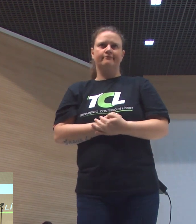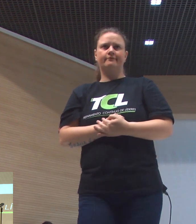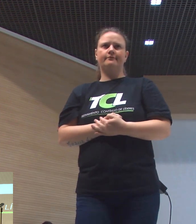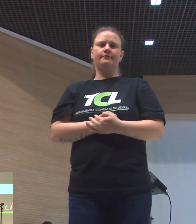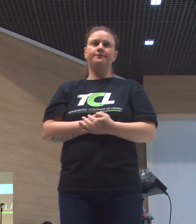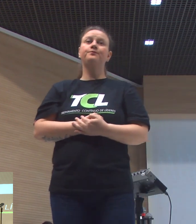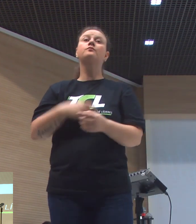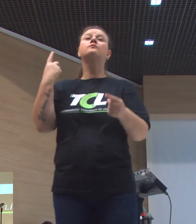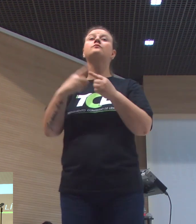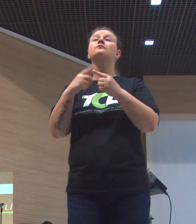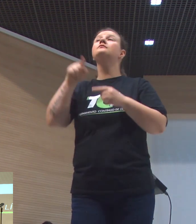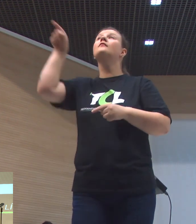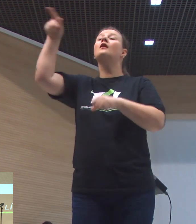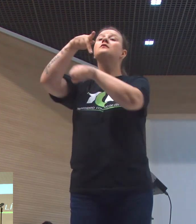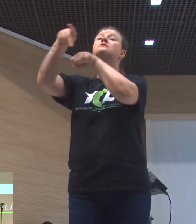nessa questão de...